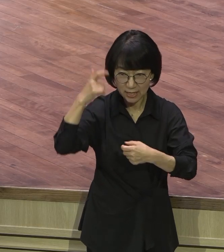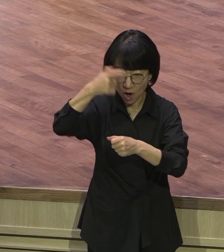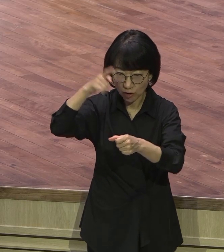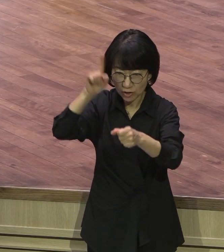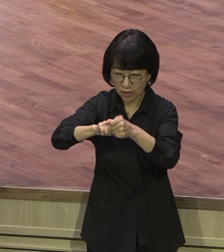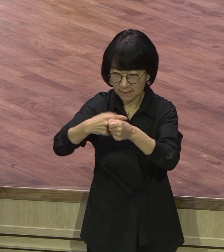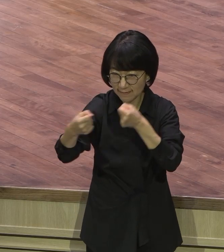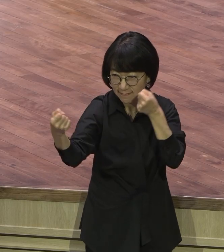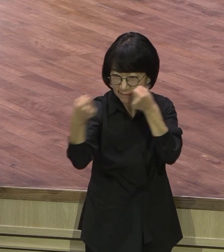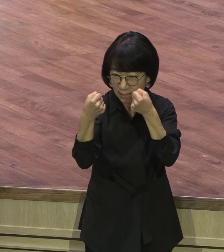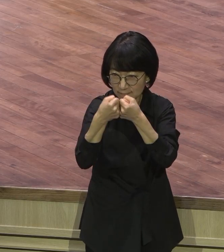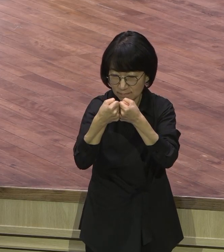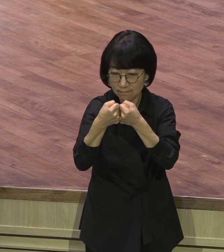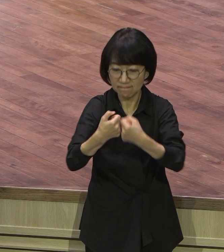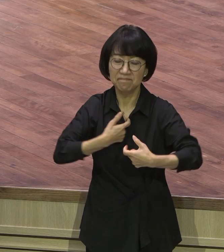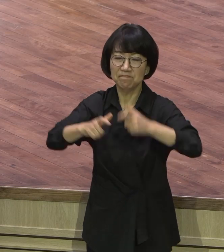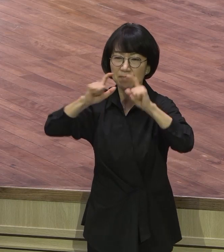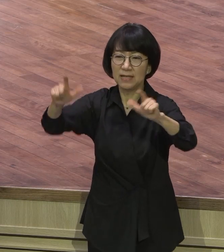선포했어요.